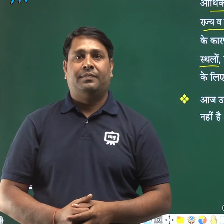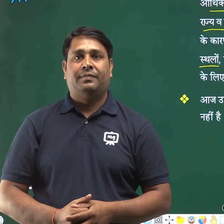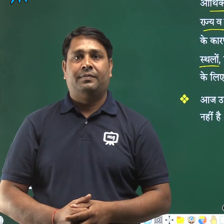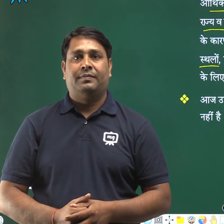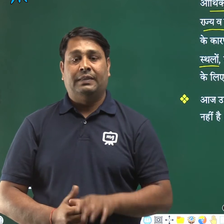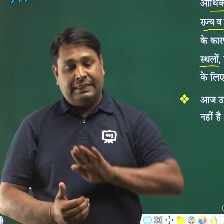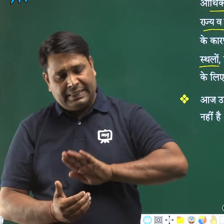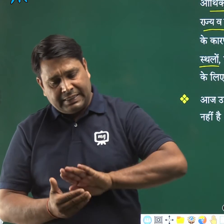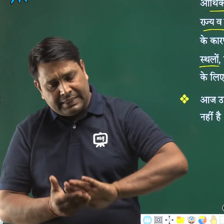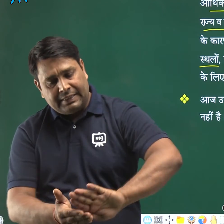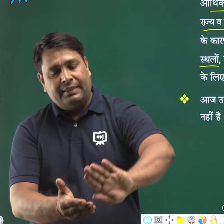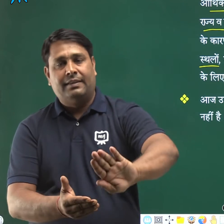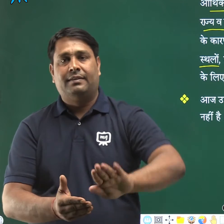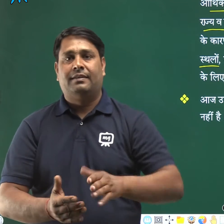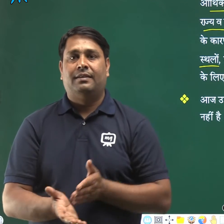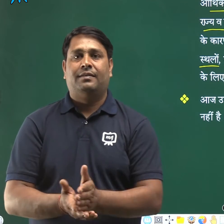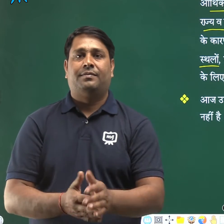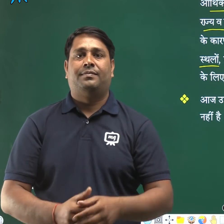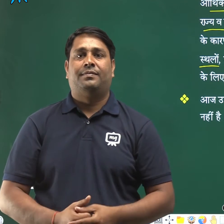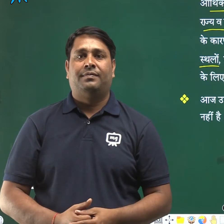धकेला जा रहा है।